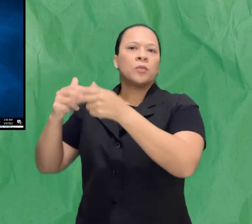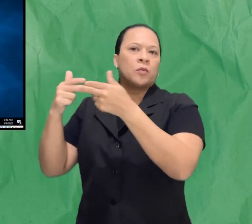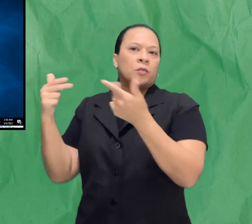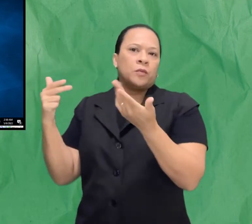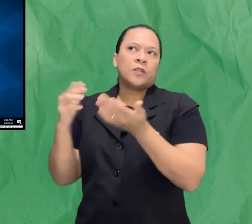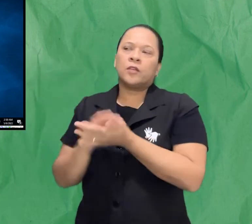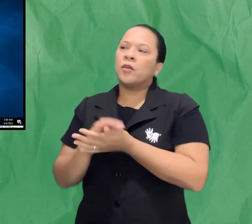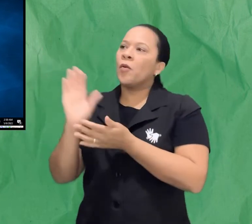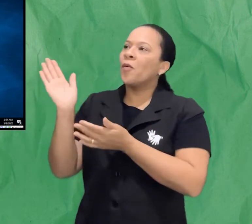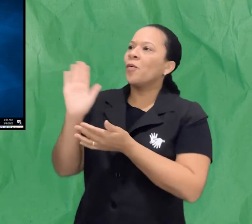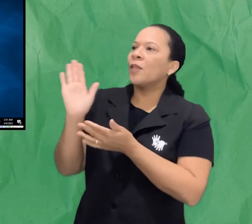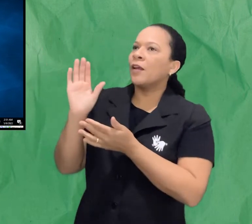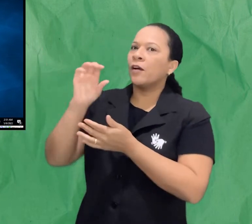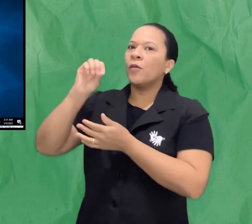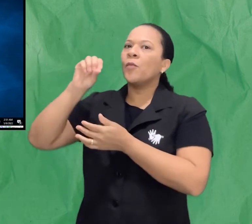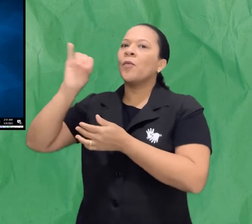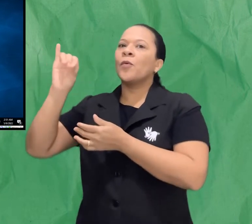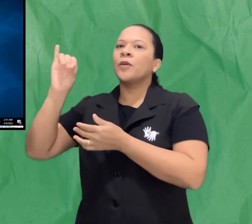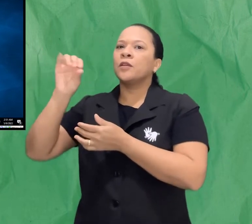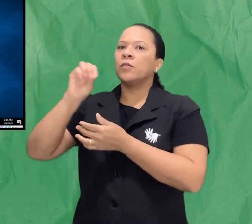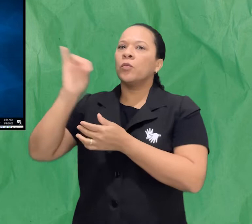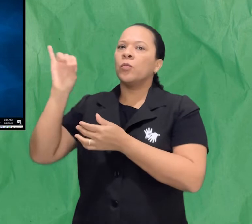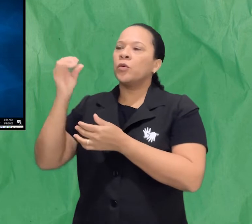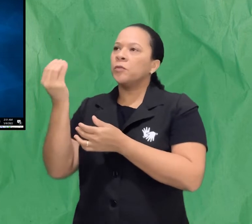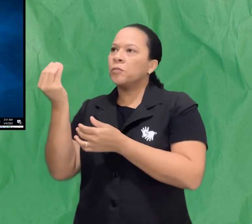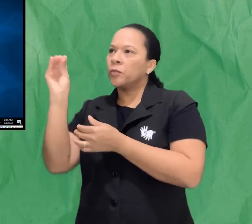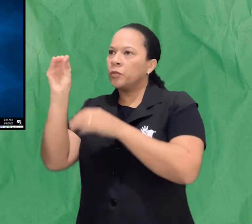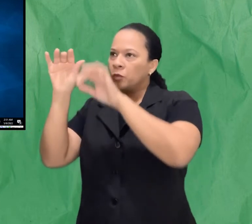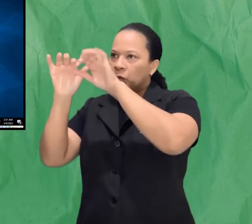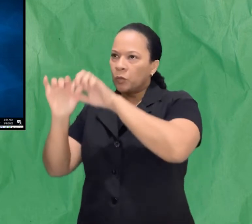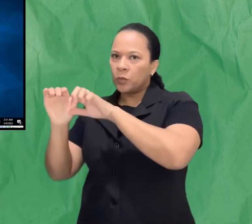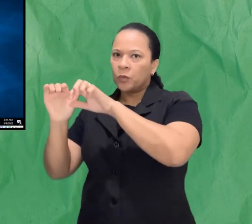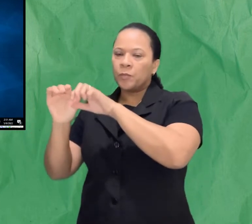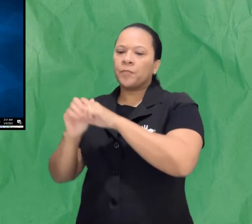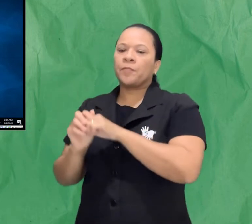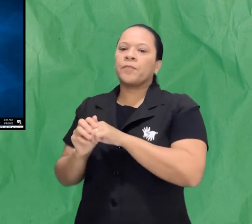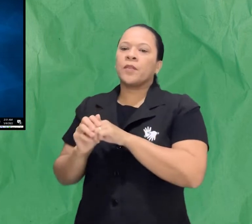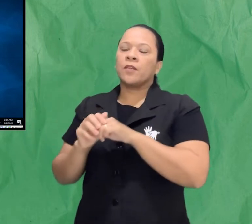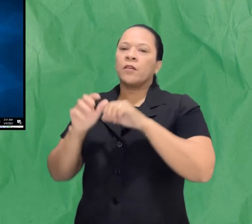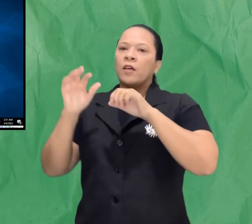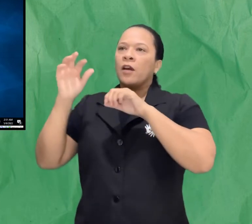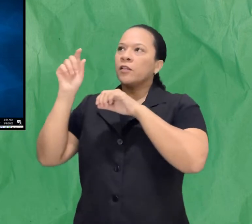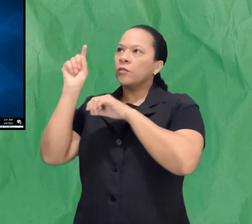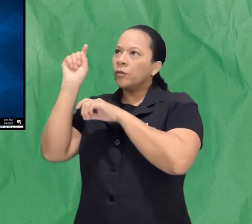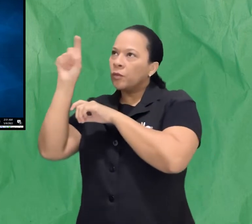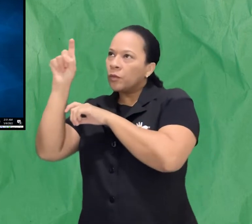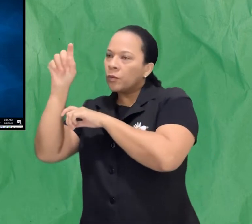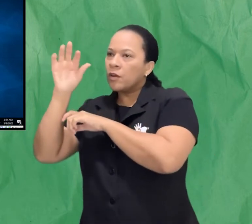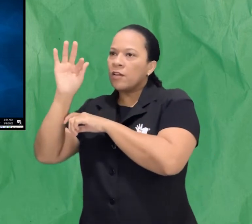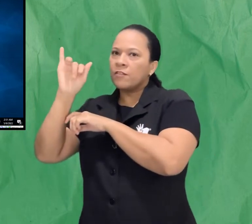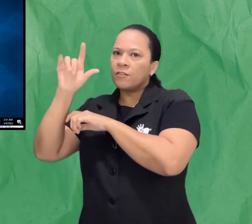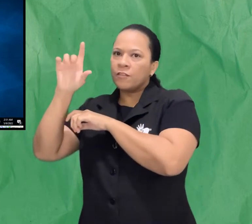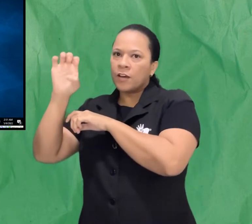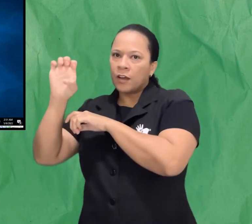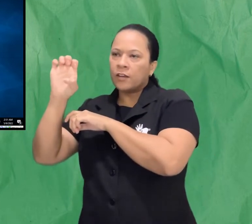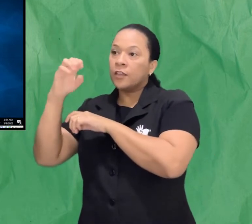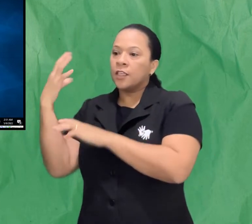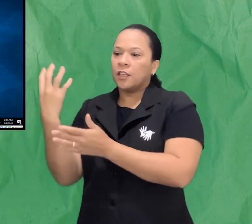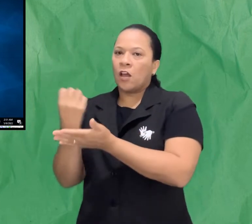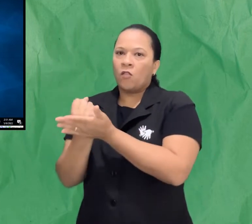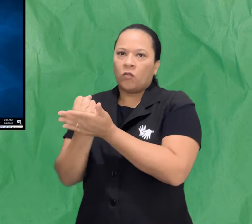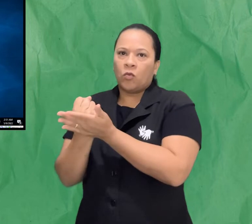aqui. Digitar aqui, ó lá. Oi. Aí venho aqui, File. Vou salvar o arquivo,